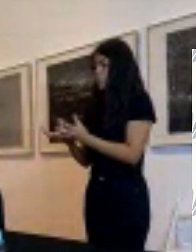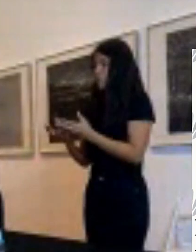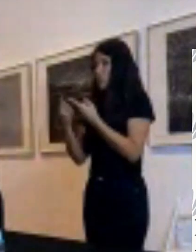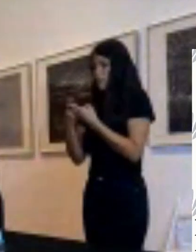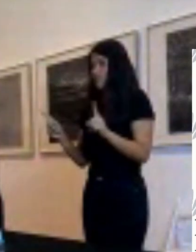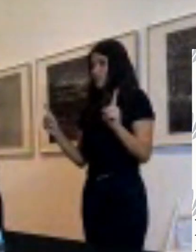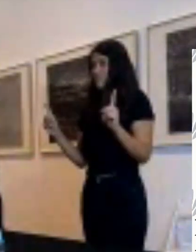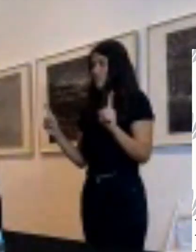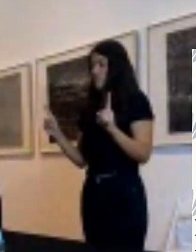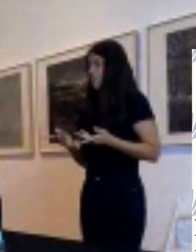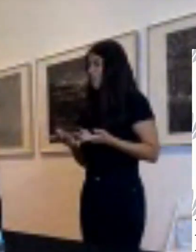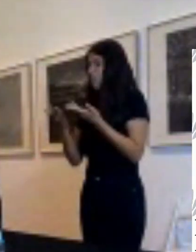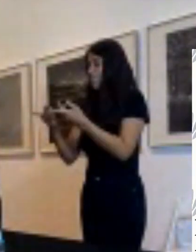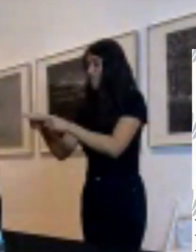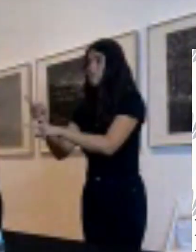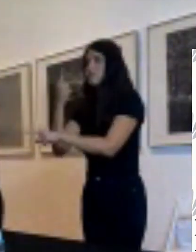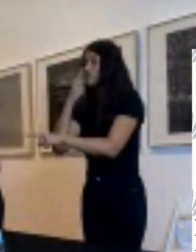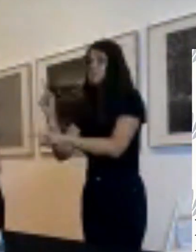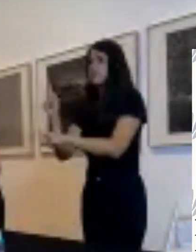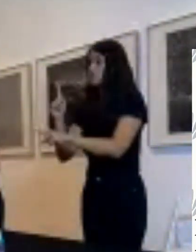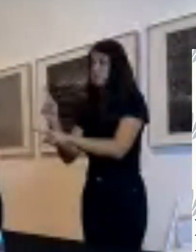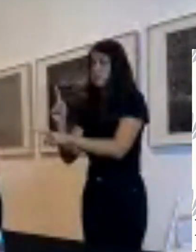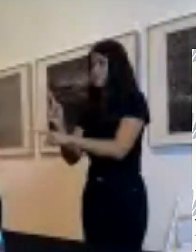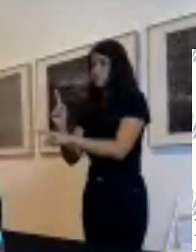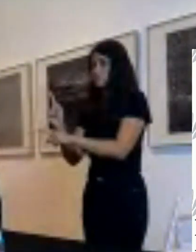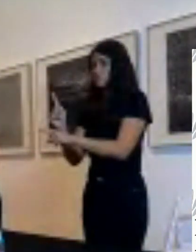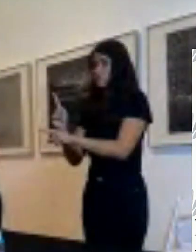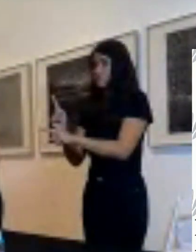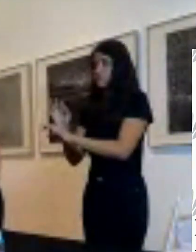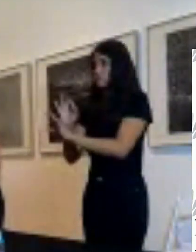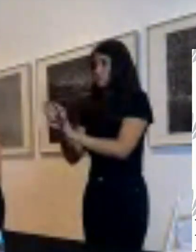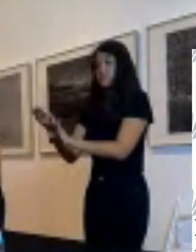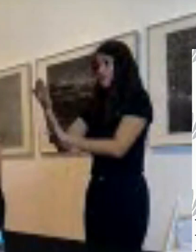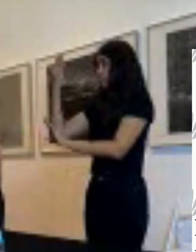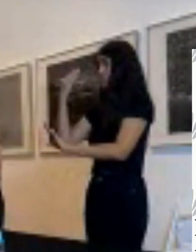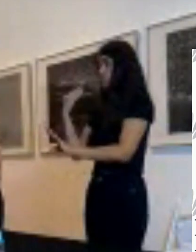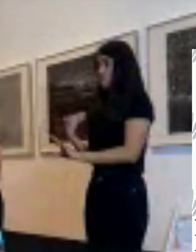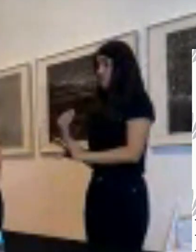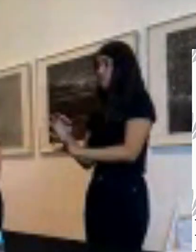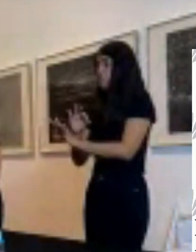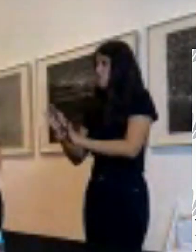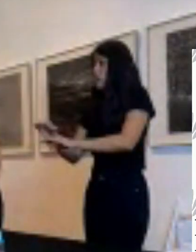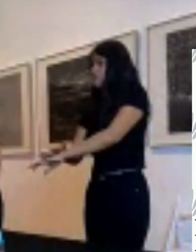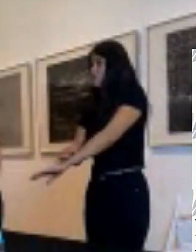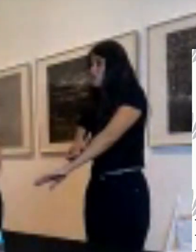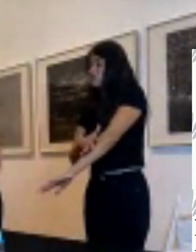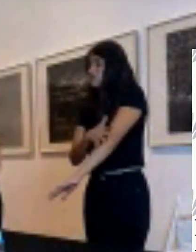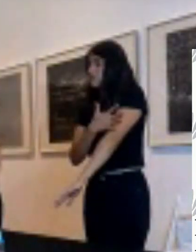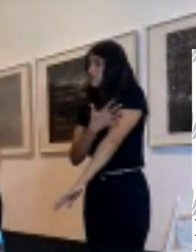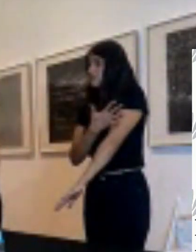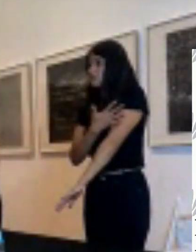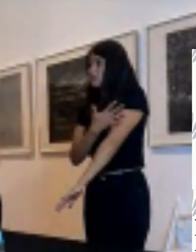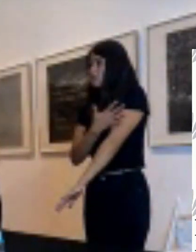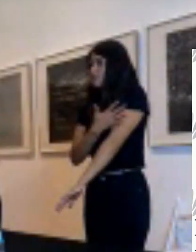cosa que nunca había conocido, algo que nunca había sentido, y de que